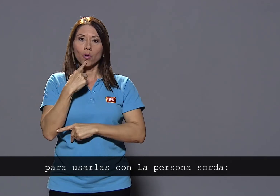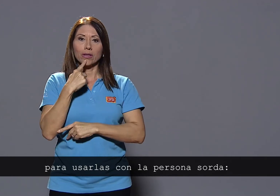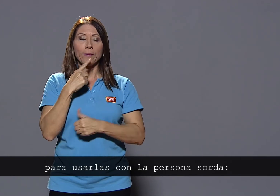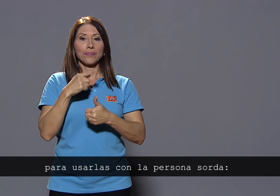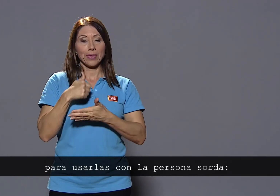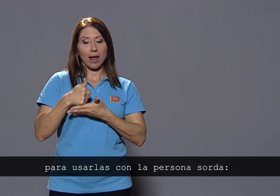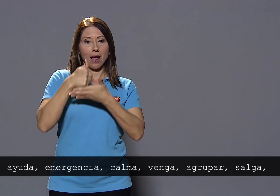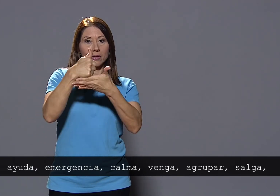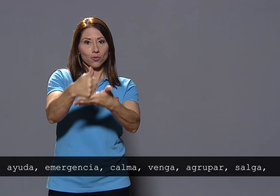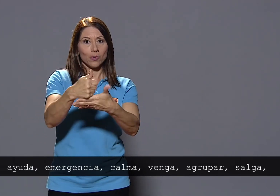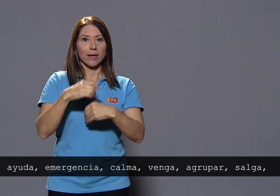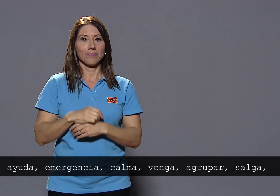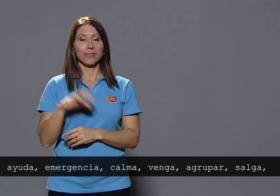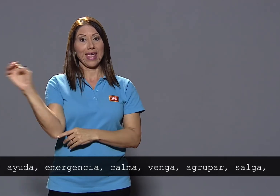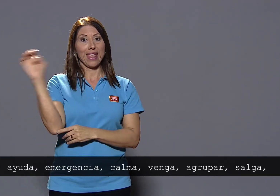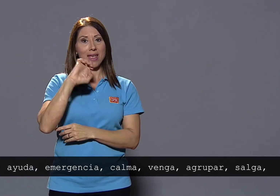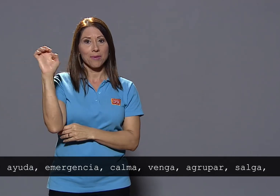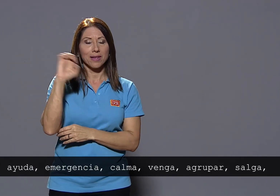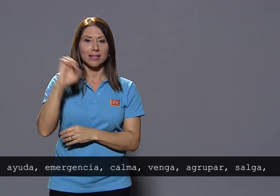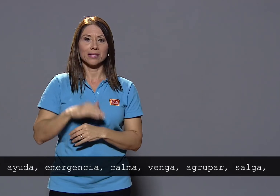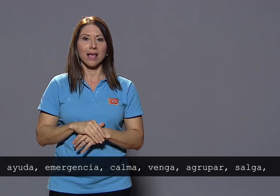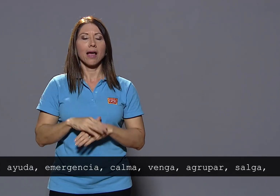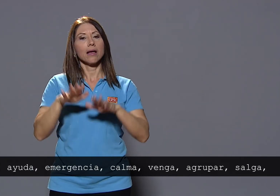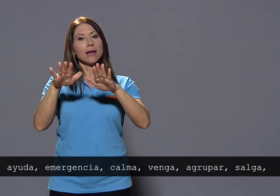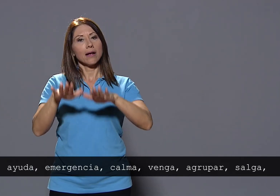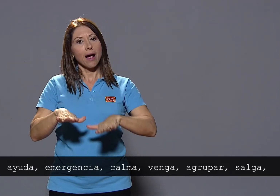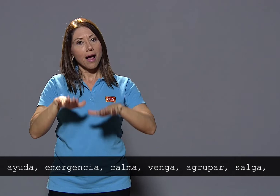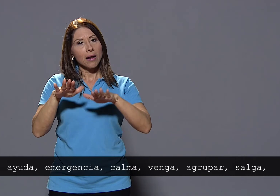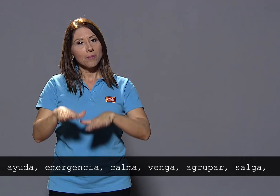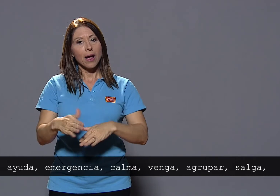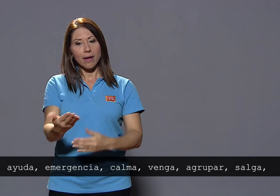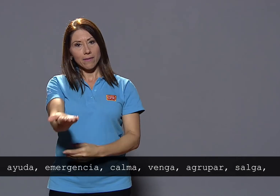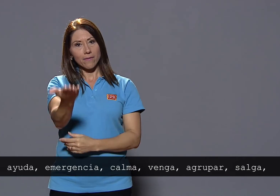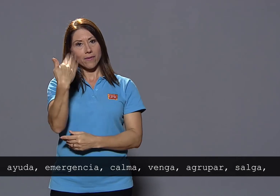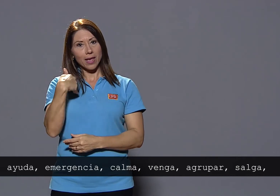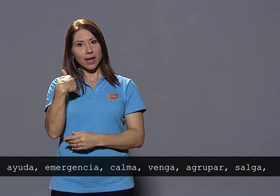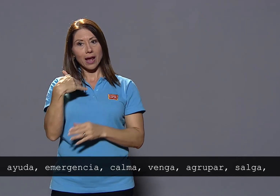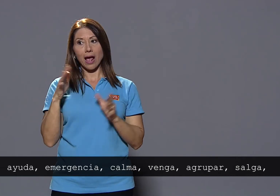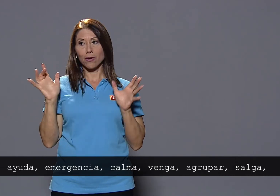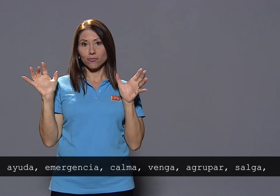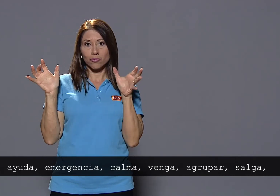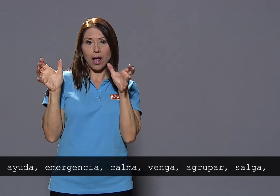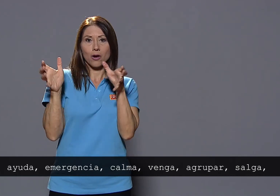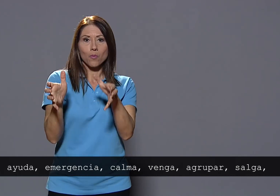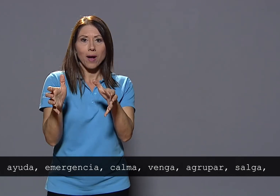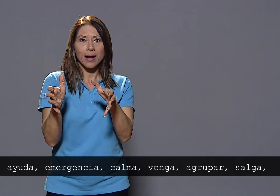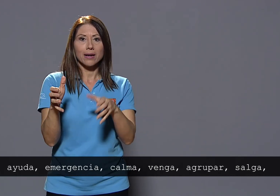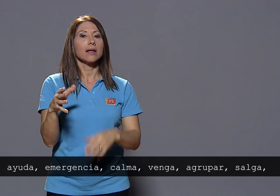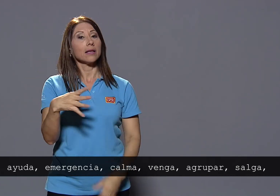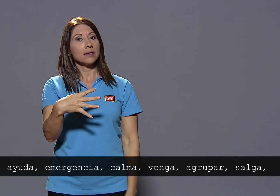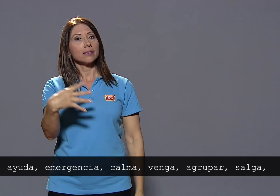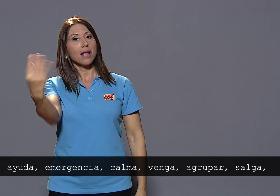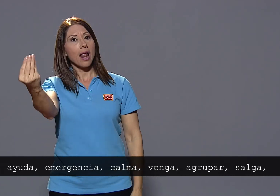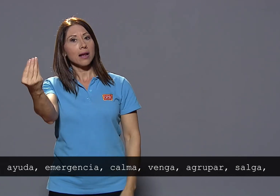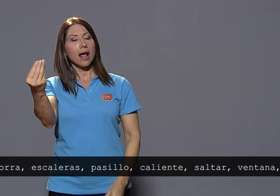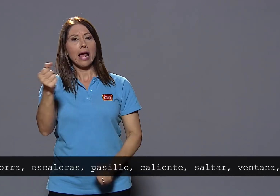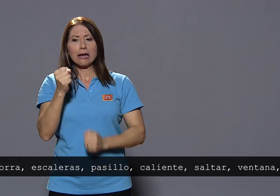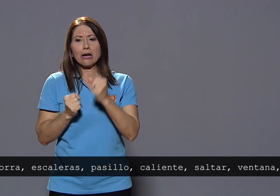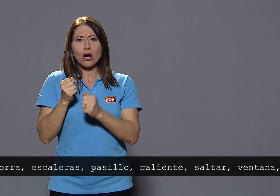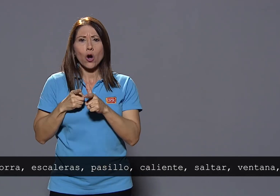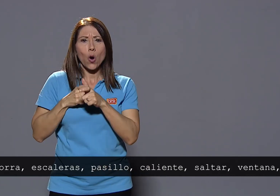sorda. Ayuda, emergencia, calma, venga, agrupar,